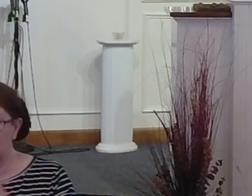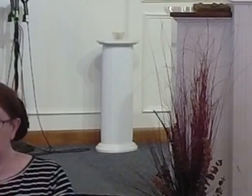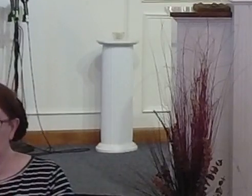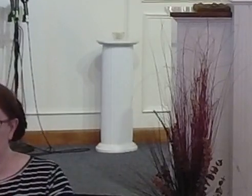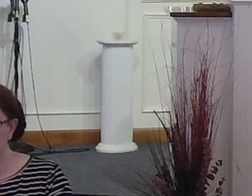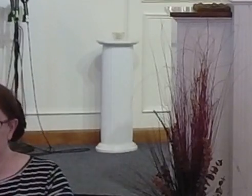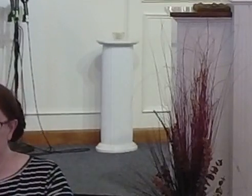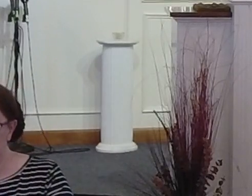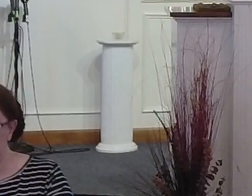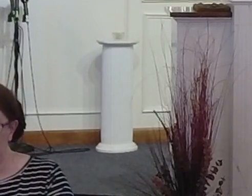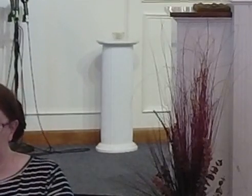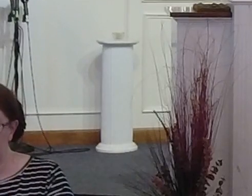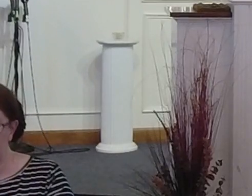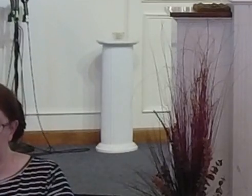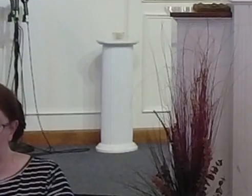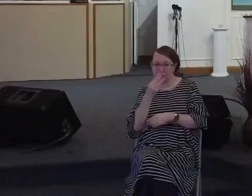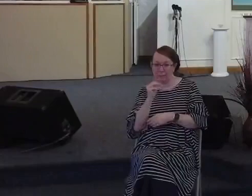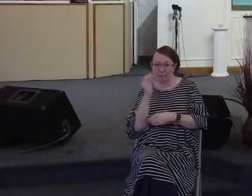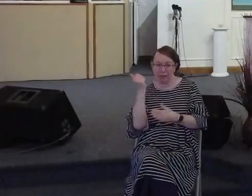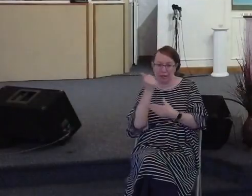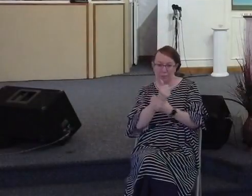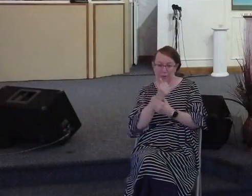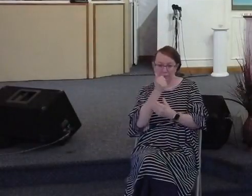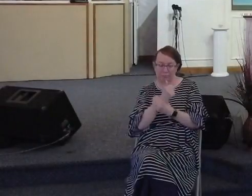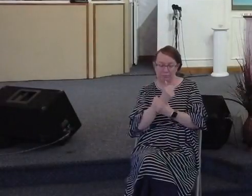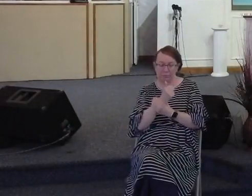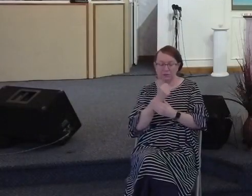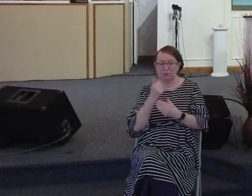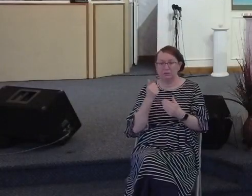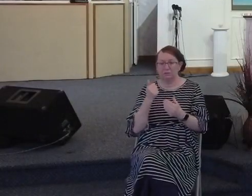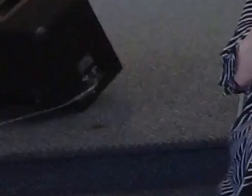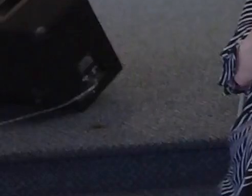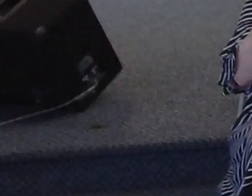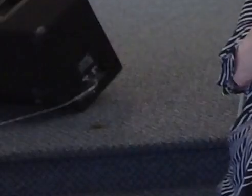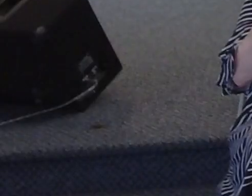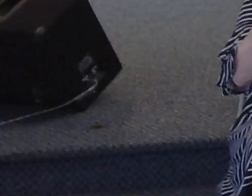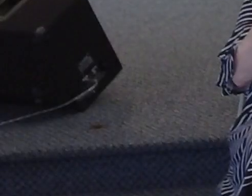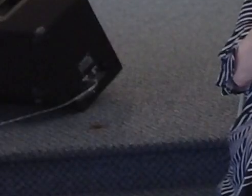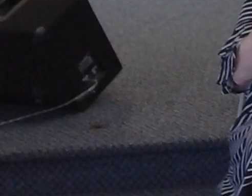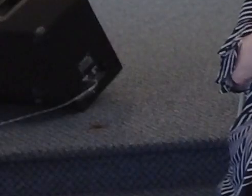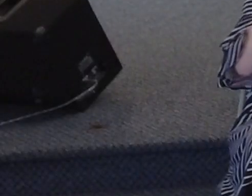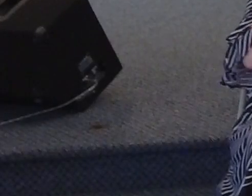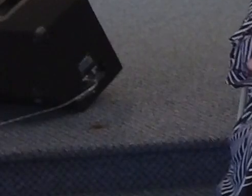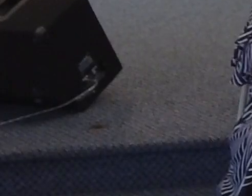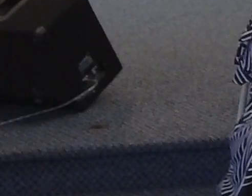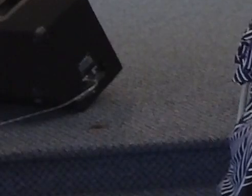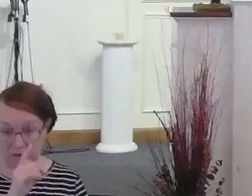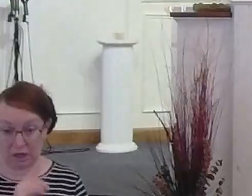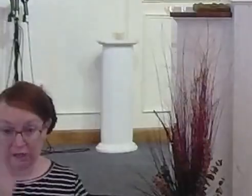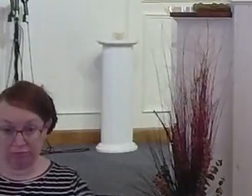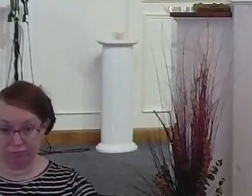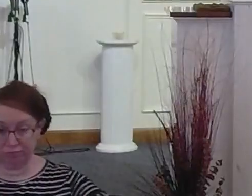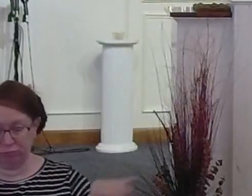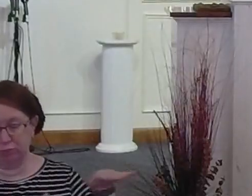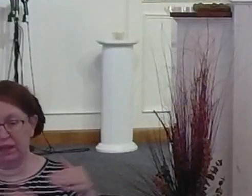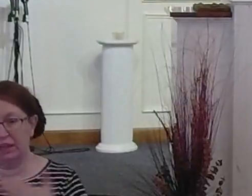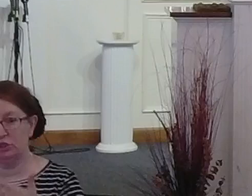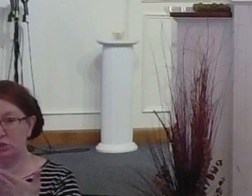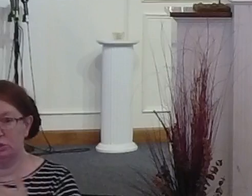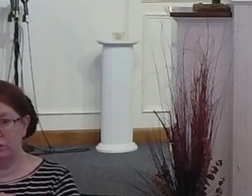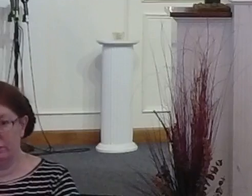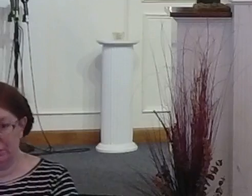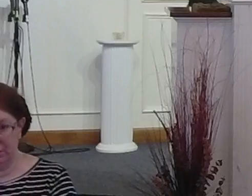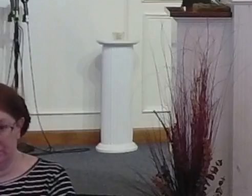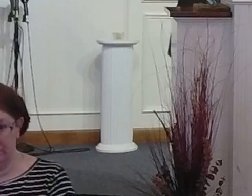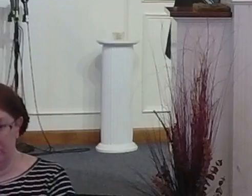hombre, Abraham, yo quiero que tú me hagas tu Dios. Olvídate de los falsos dioses que se sirven.